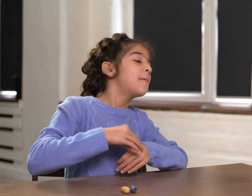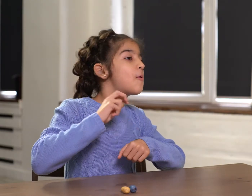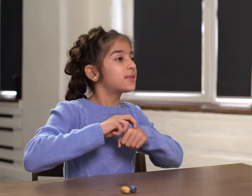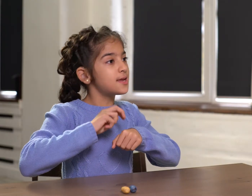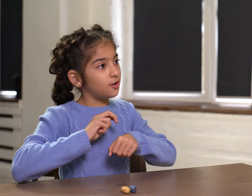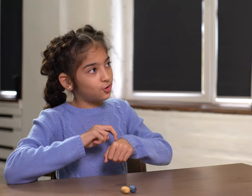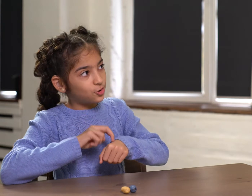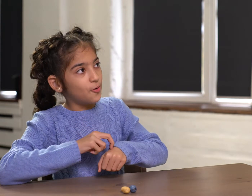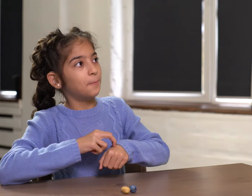Potato.